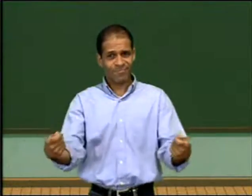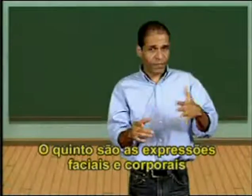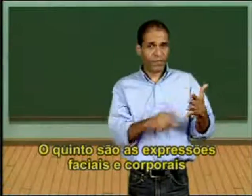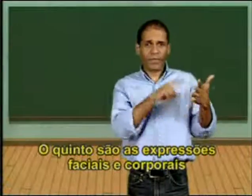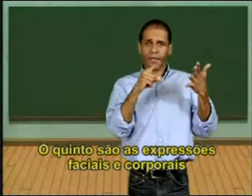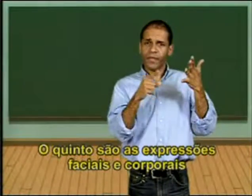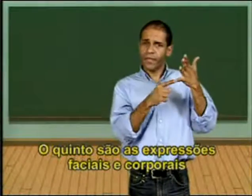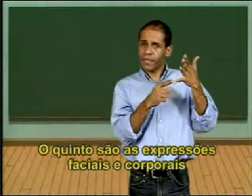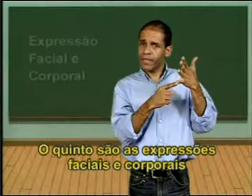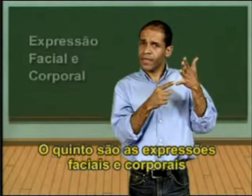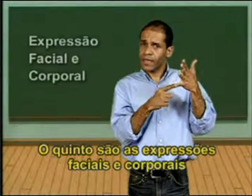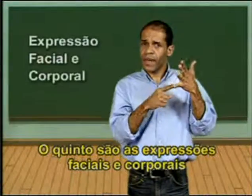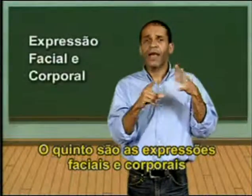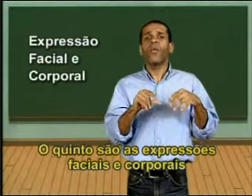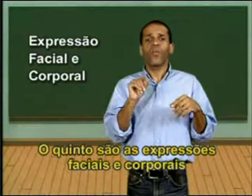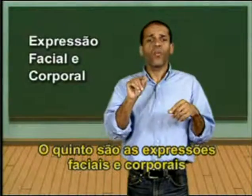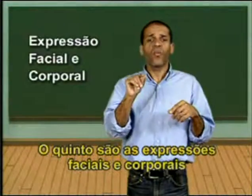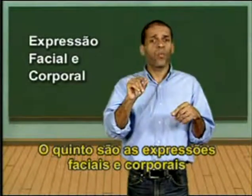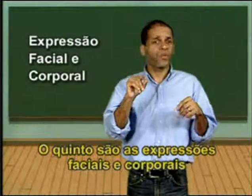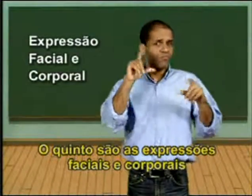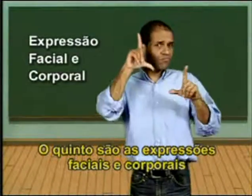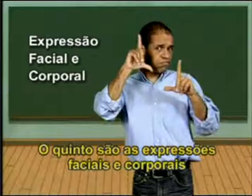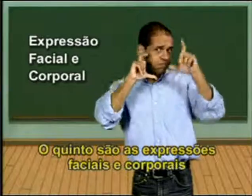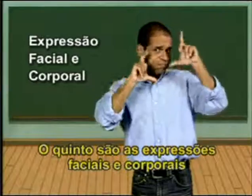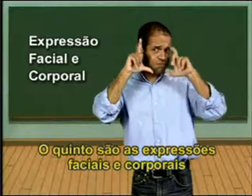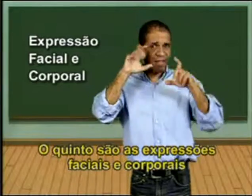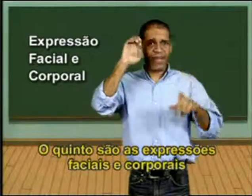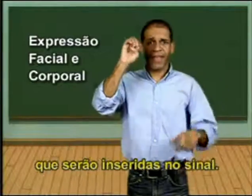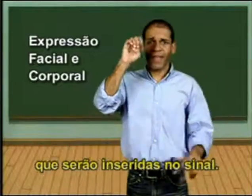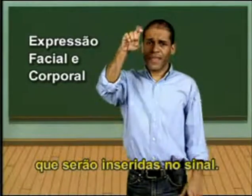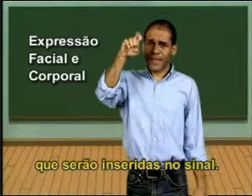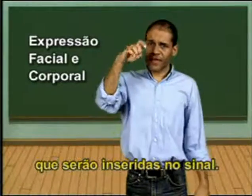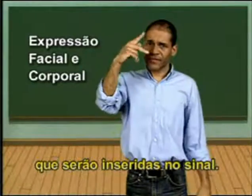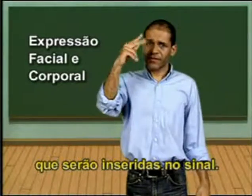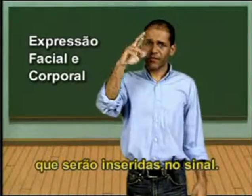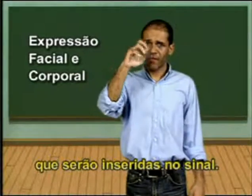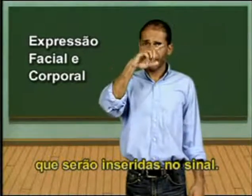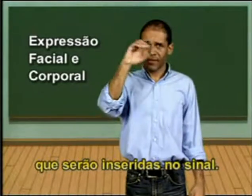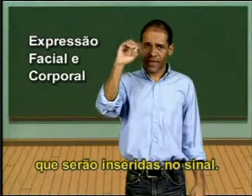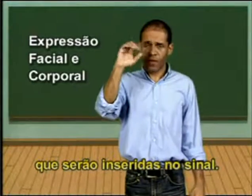O quinto são as expressões faciais e corporais, que serão inseridas no sinal.